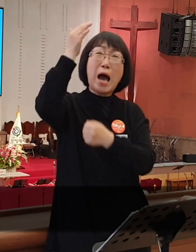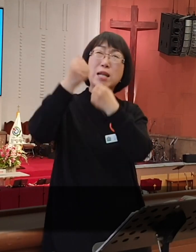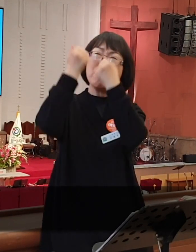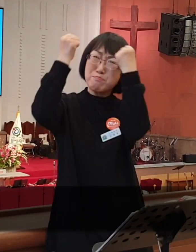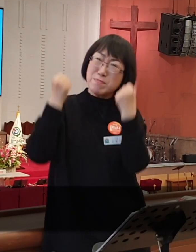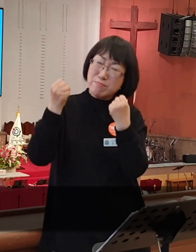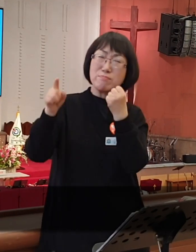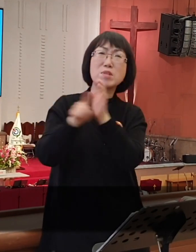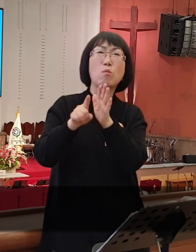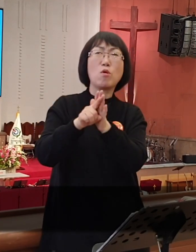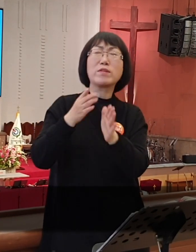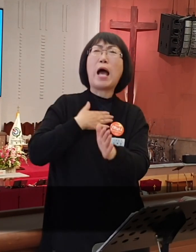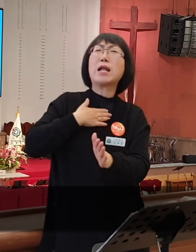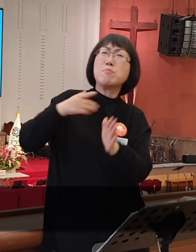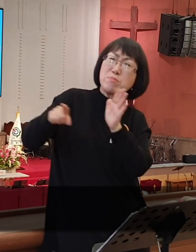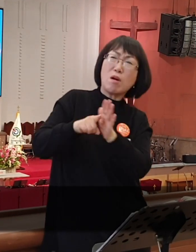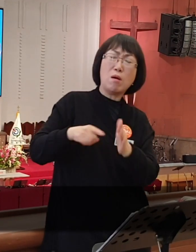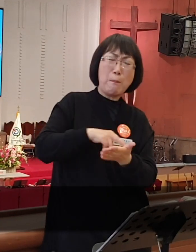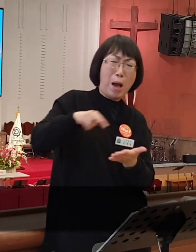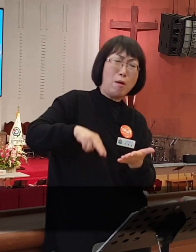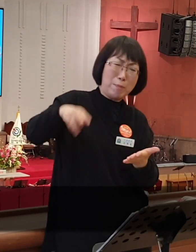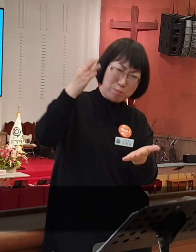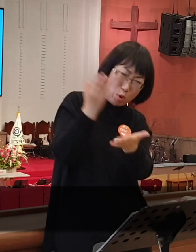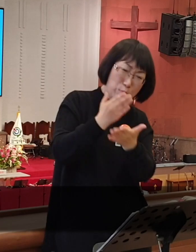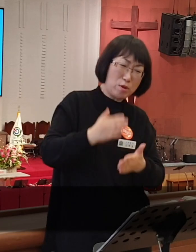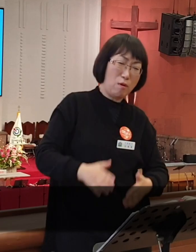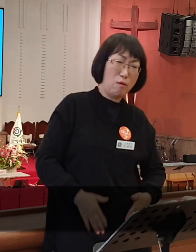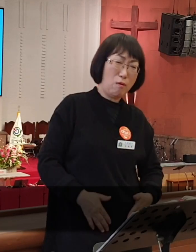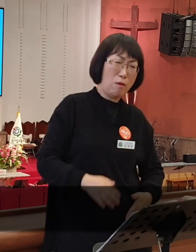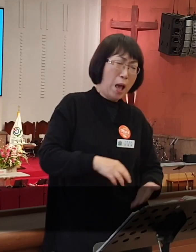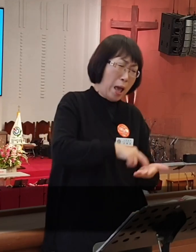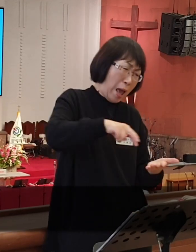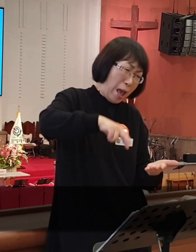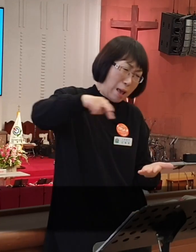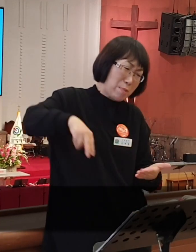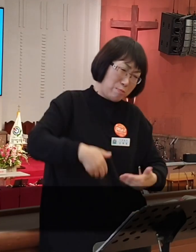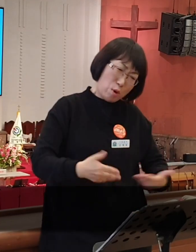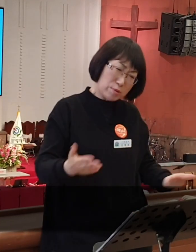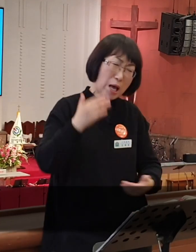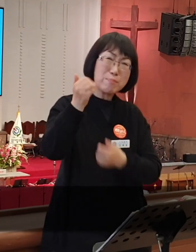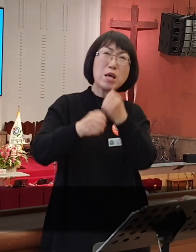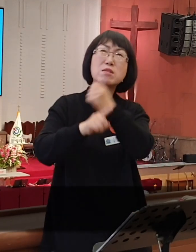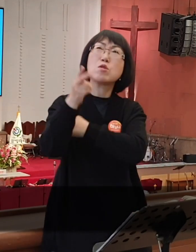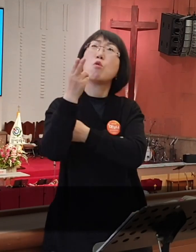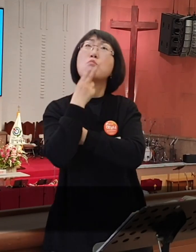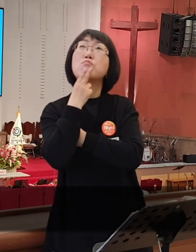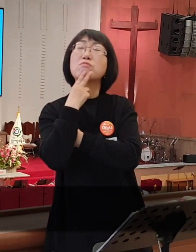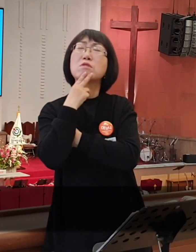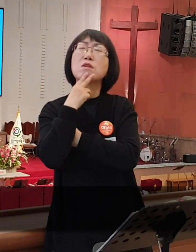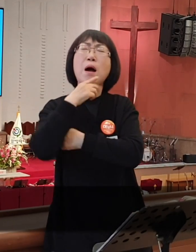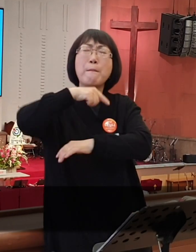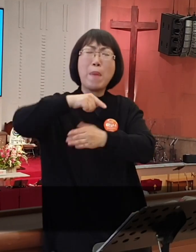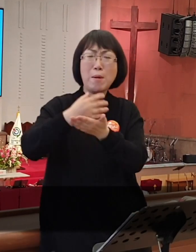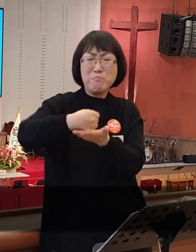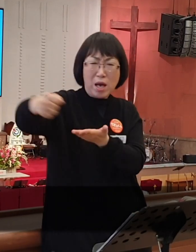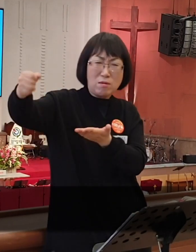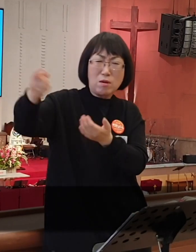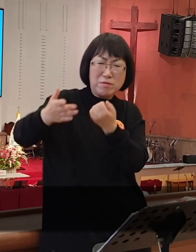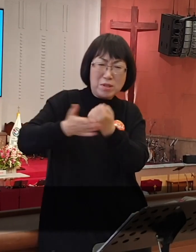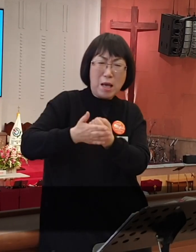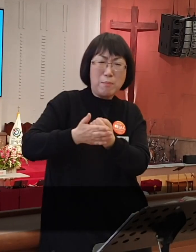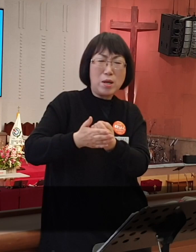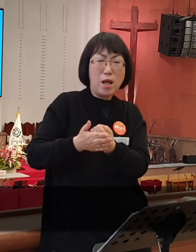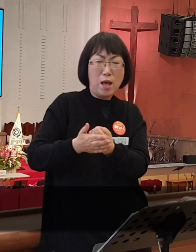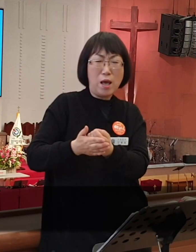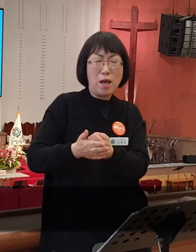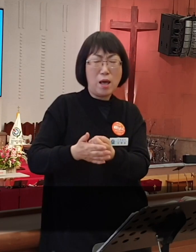나를 믿으라고. 방황할 필요 없다고, 여기저기 헤맬 필요 없다고, 하나님의 뜻이 없다는 이야기에 마음 빼앗기고 그것 때문에